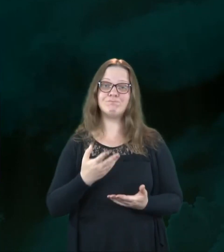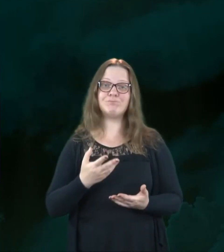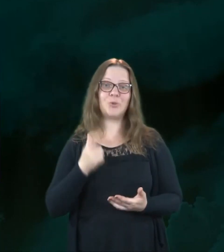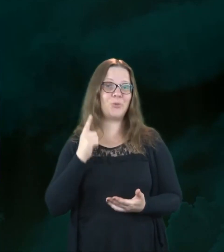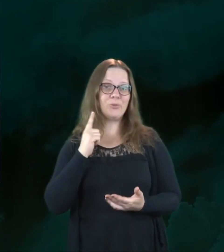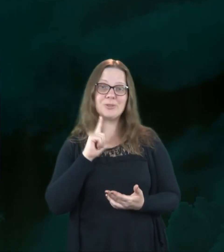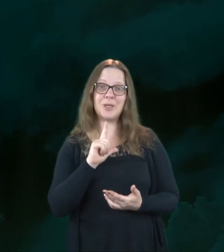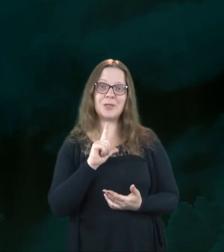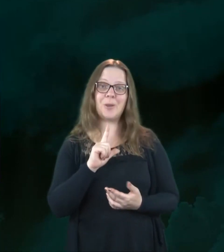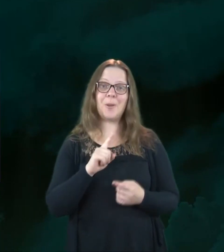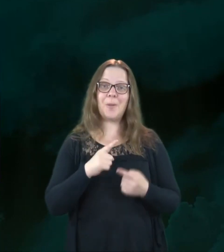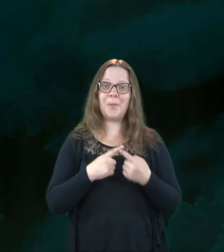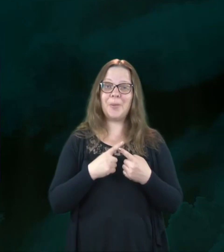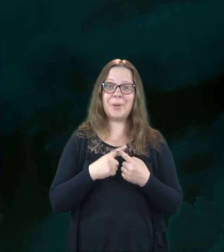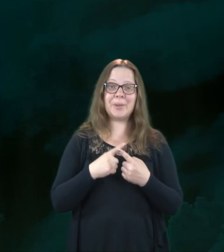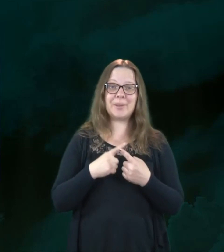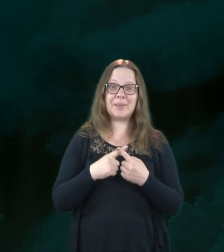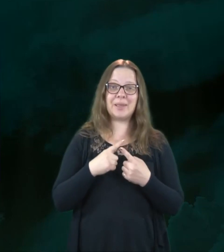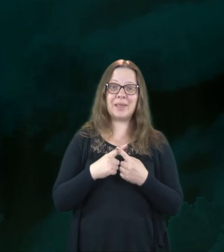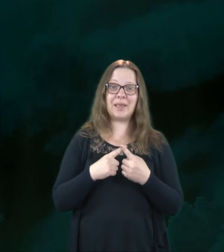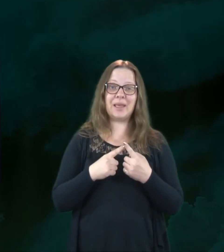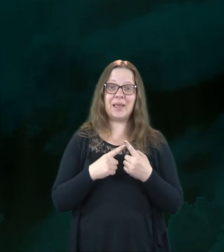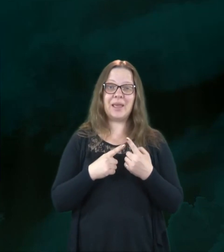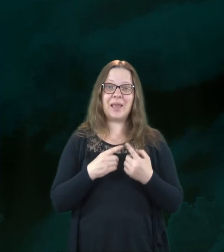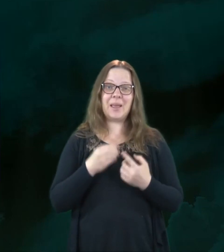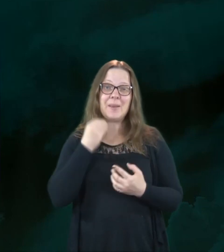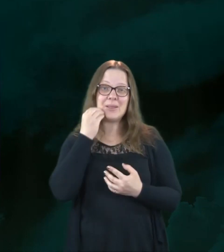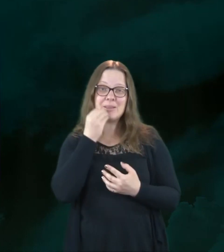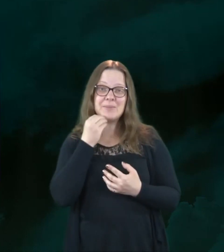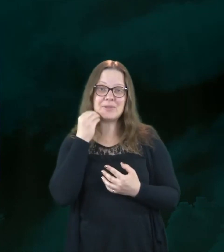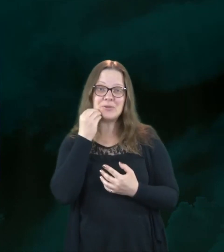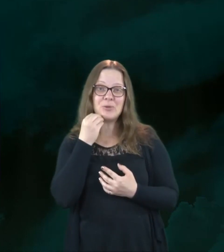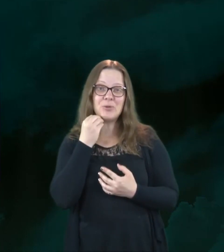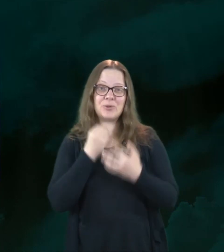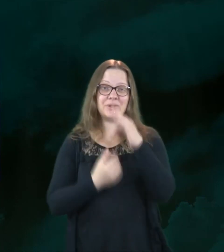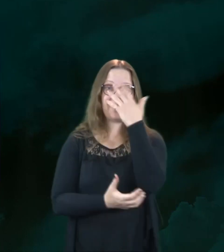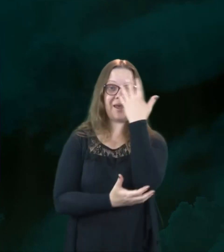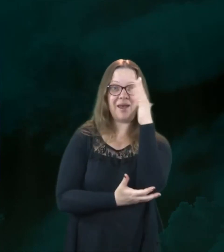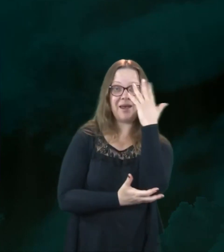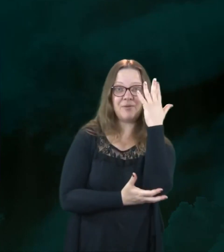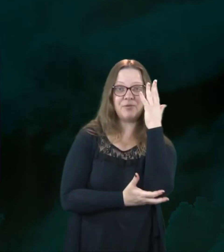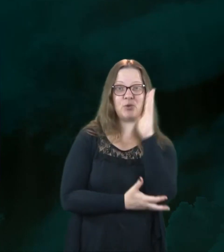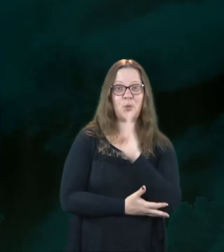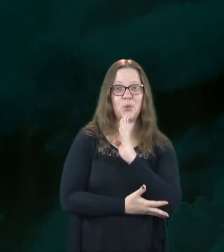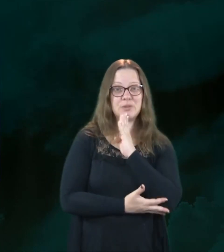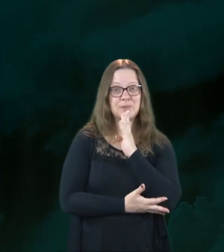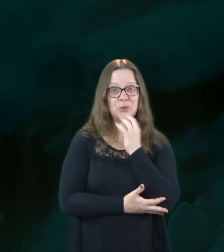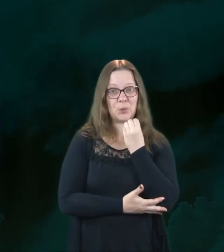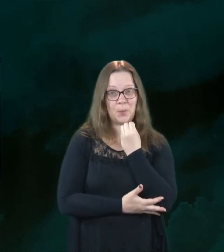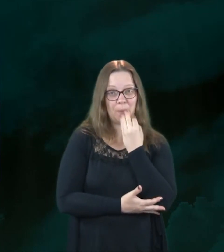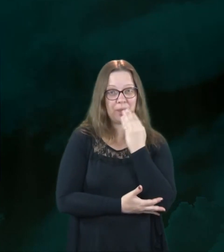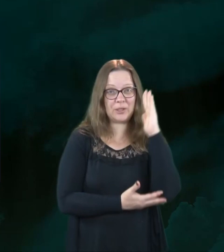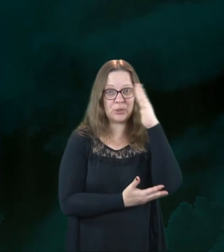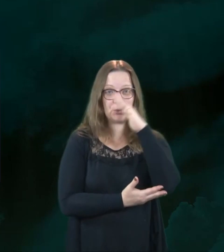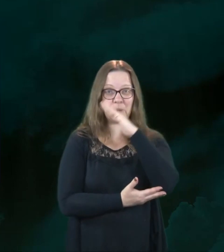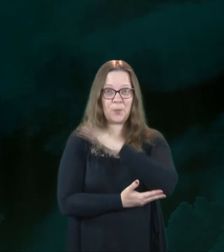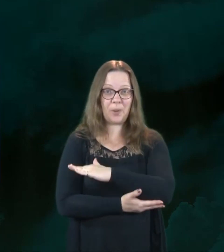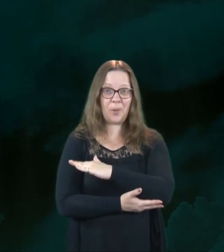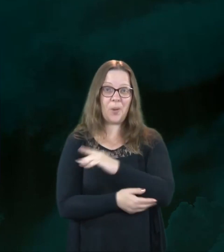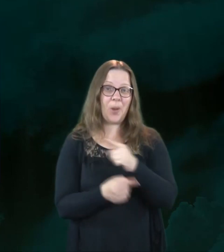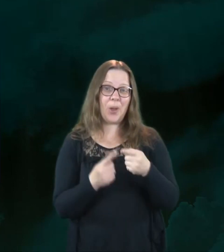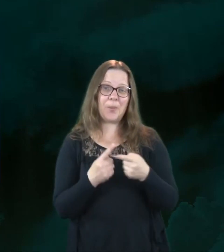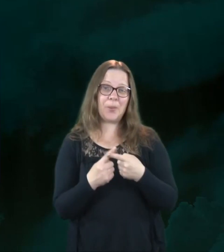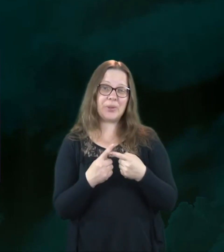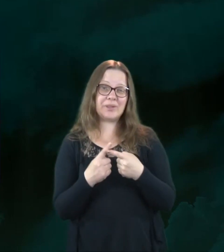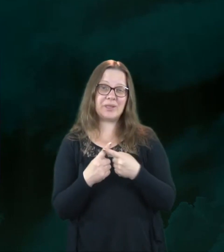do conhecimento do bem e do mal, e a árvore do conhecimento do bem e do mal, aparentemente, é o homem que decide. O homem,